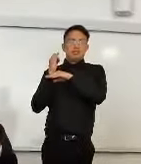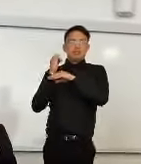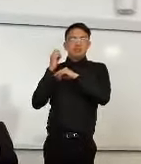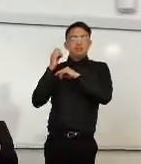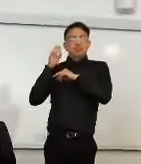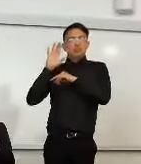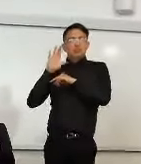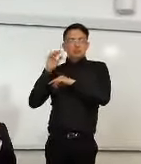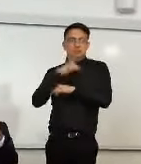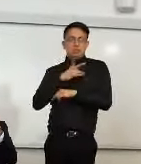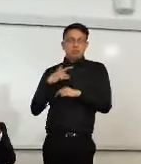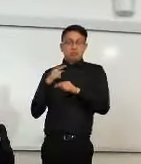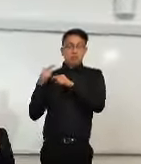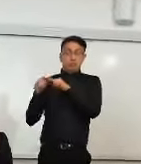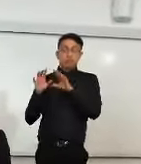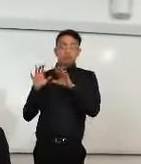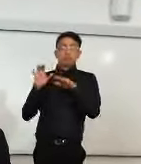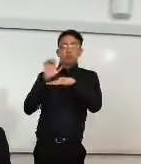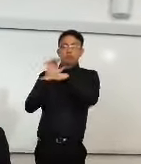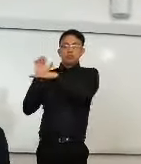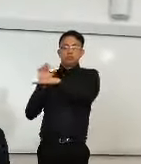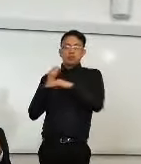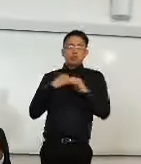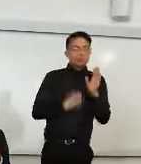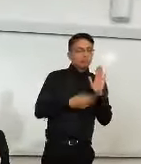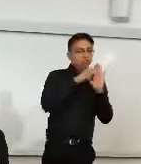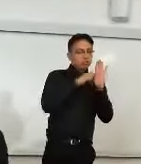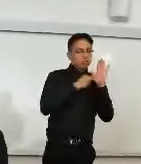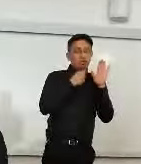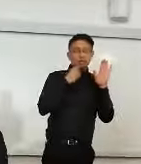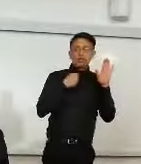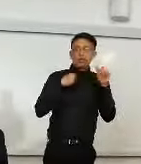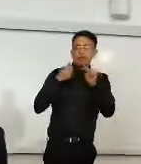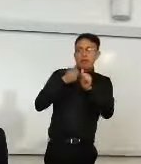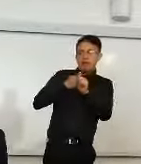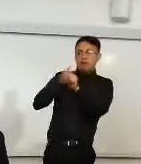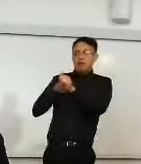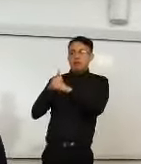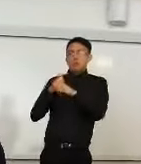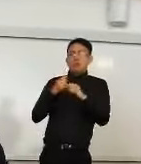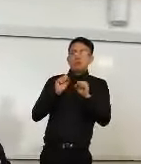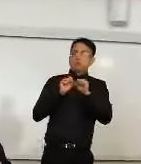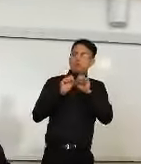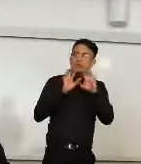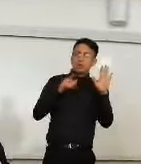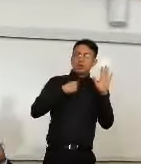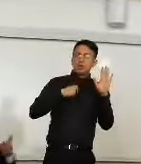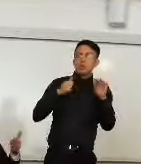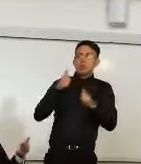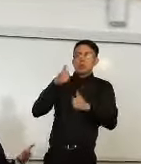ve en la resolución cuáles son las competencias por los distintos integrantes del sistema, hay que tener claro pues cuál es ese rol, ¿no? ¿Qué rol cumple